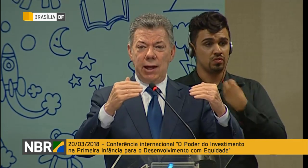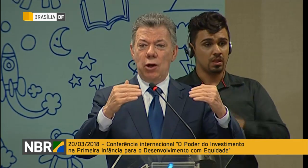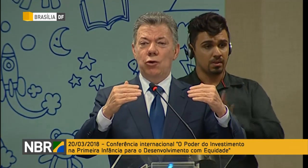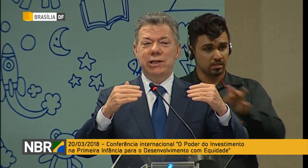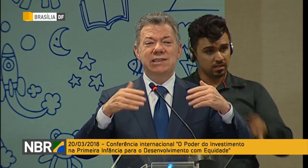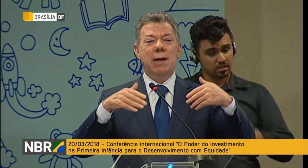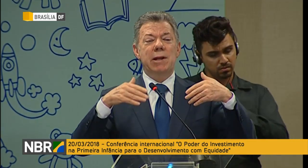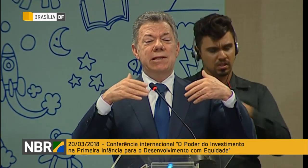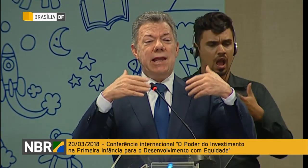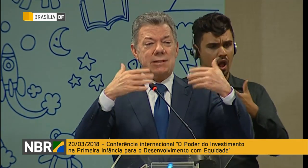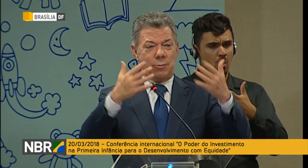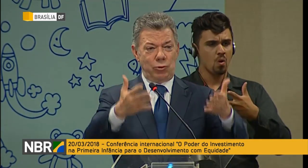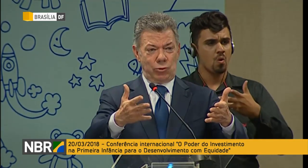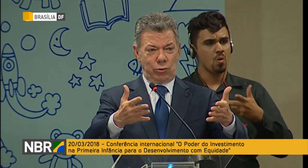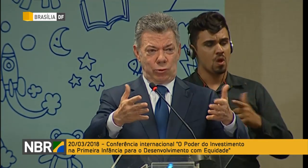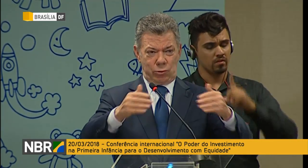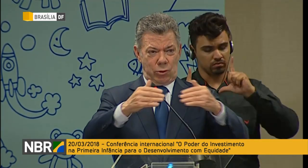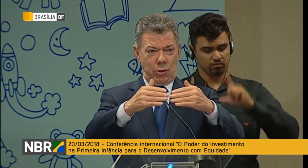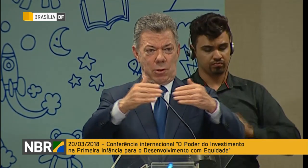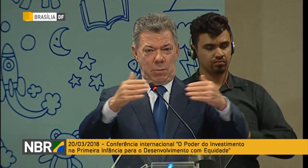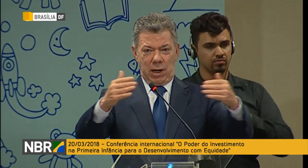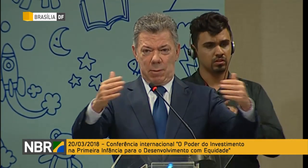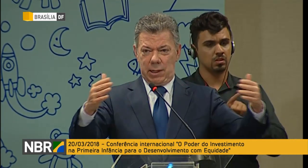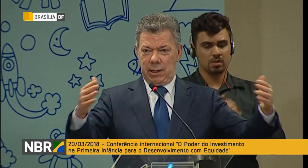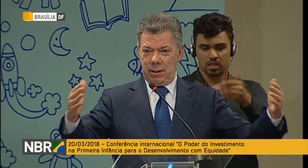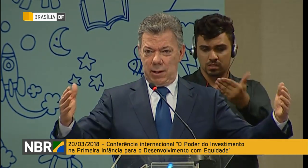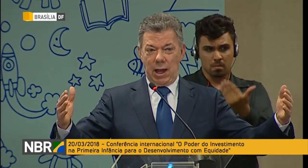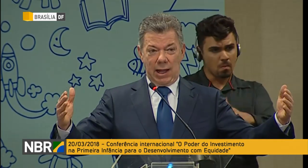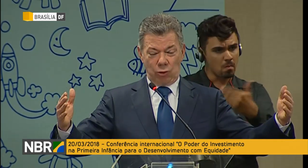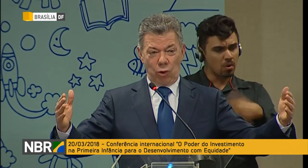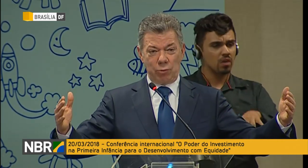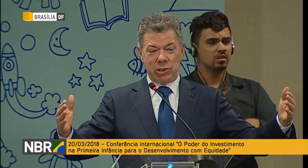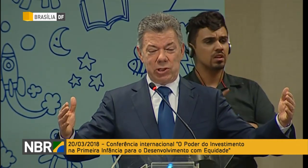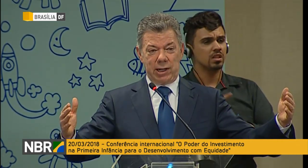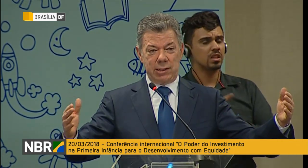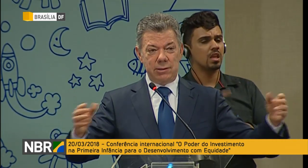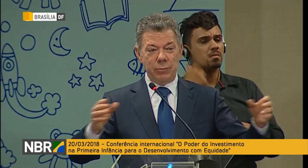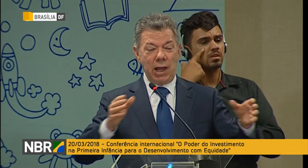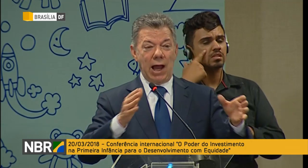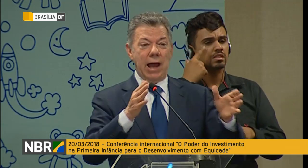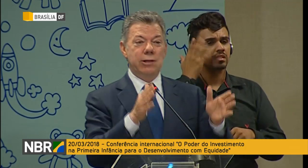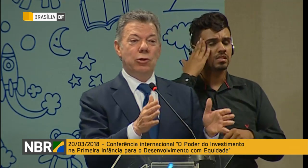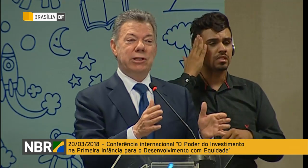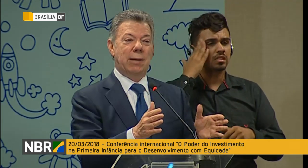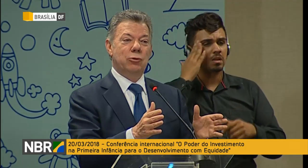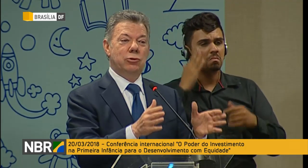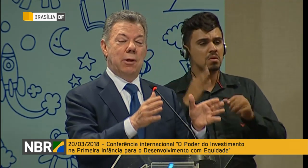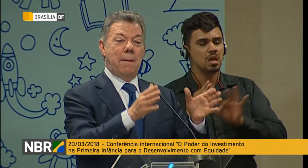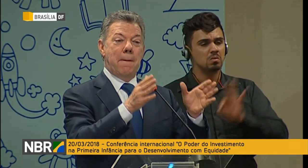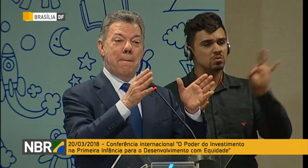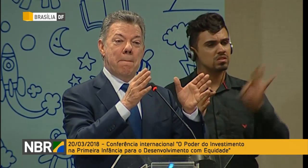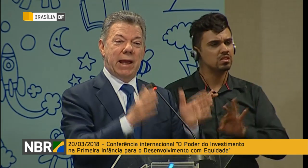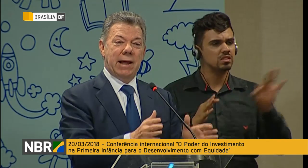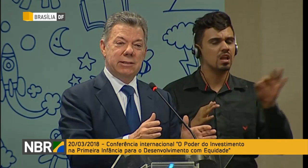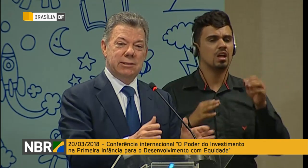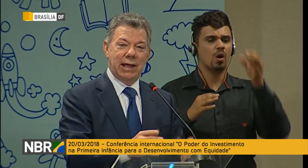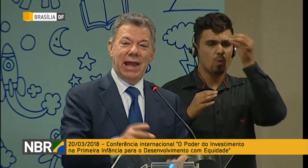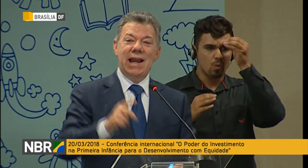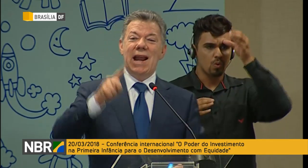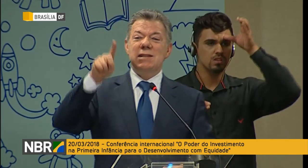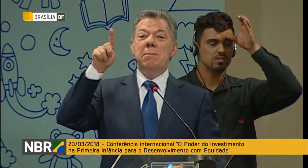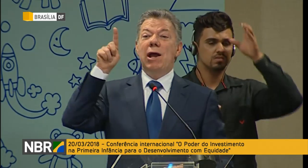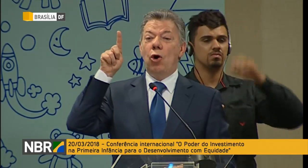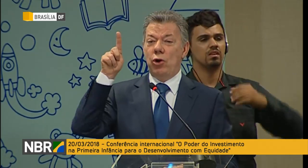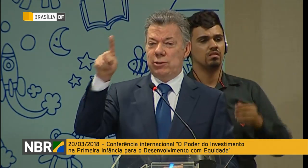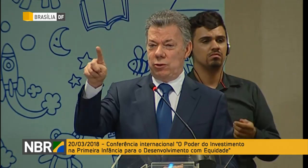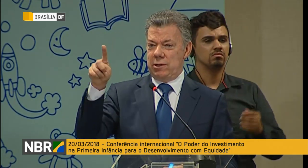melhores qualificações nas suas provas que nós fazemos para medir todos os seus tipos de conhecimentos, então